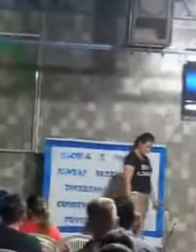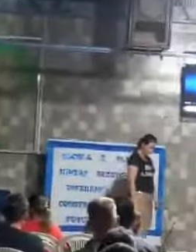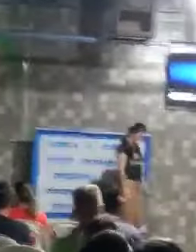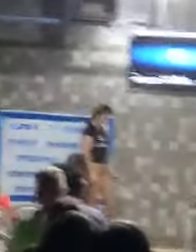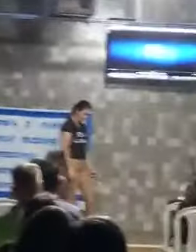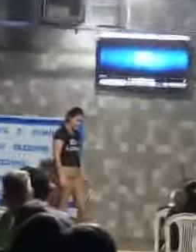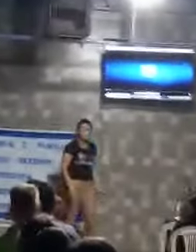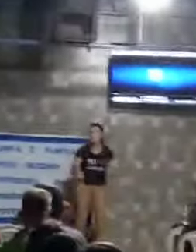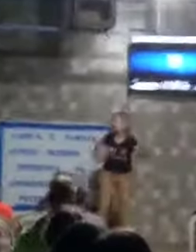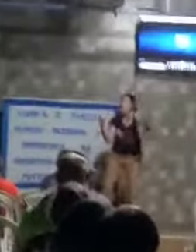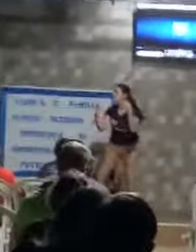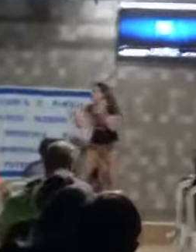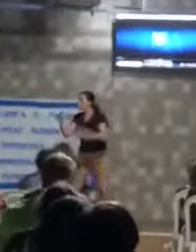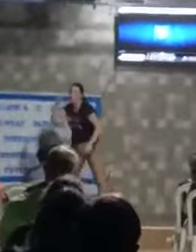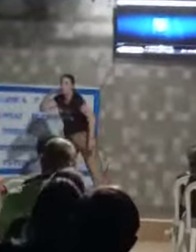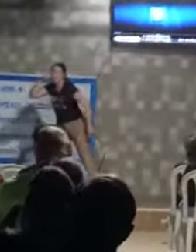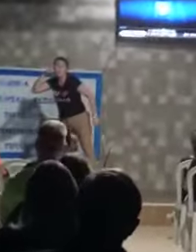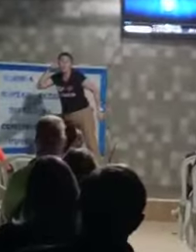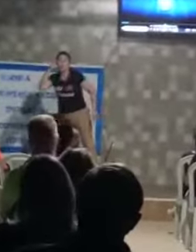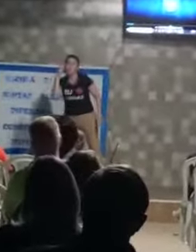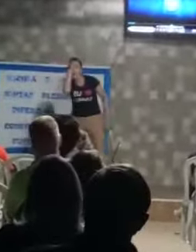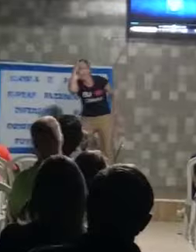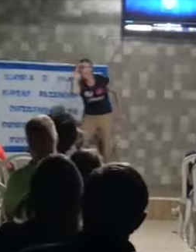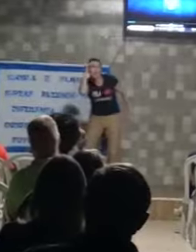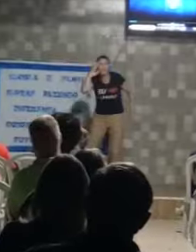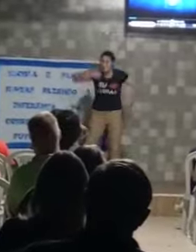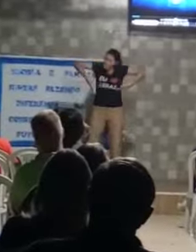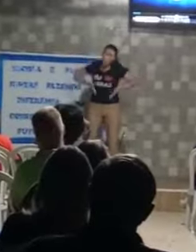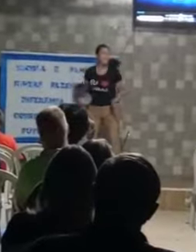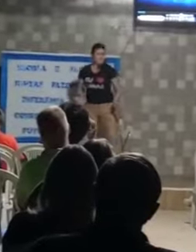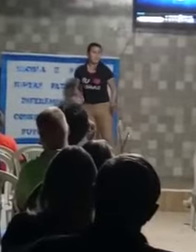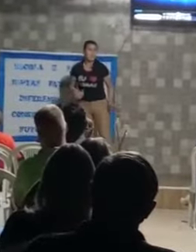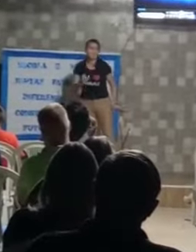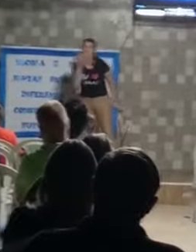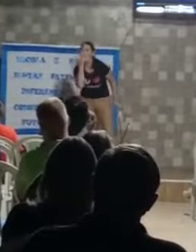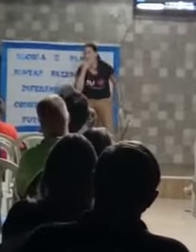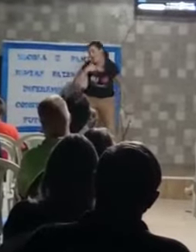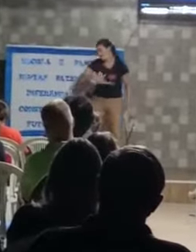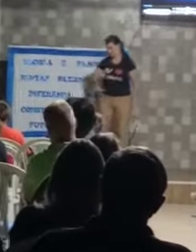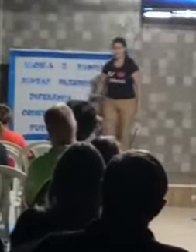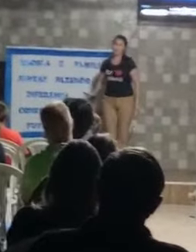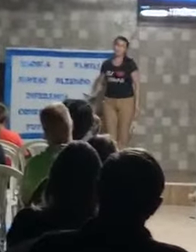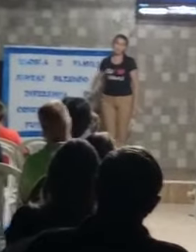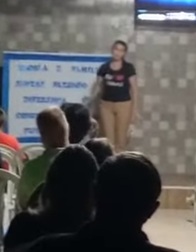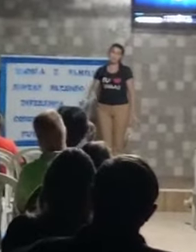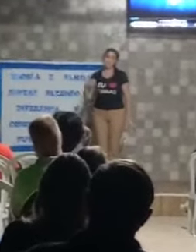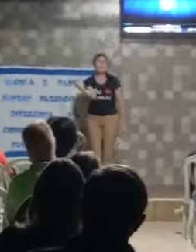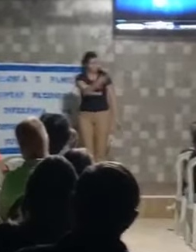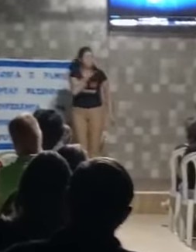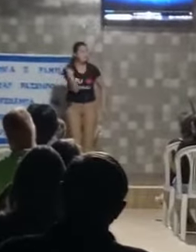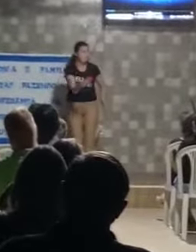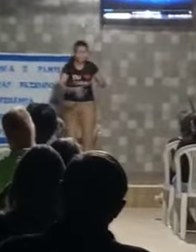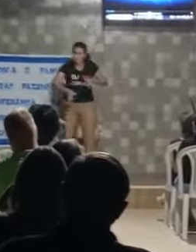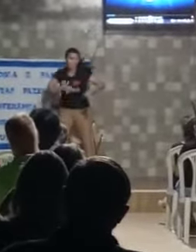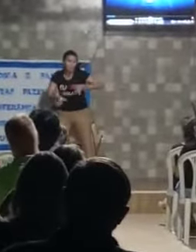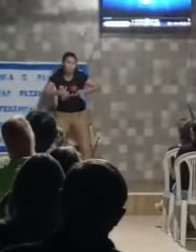É preciso pensar um foco nas pessoas que ainda ferem, para as crianças. A gente tem que arrumar o jeito de